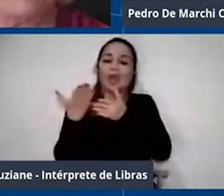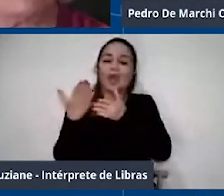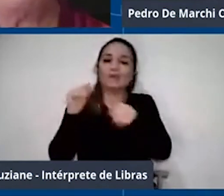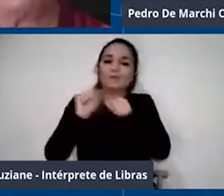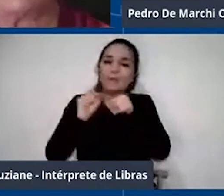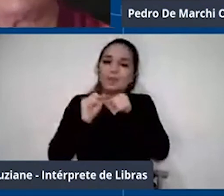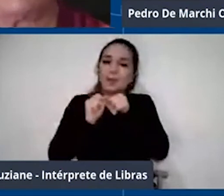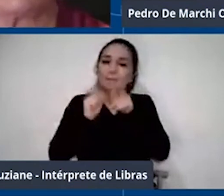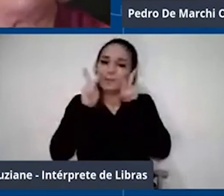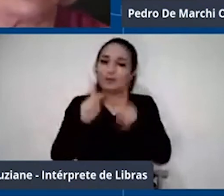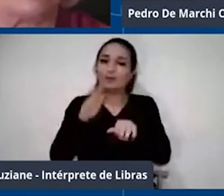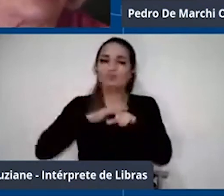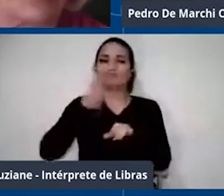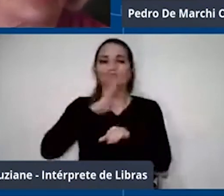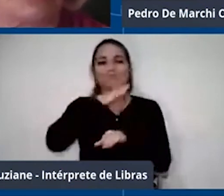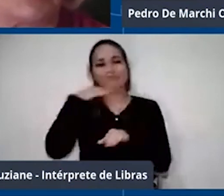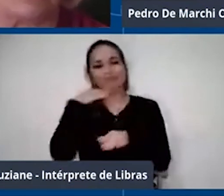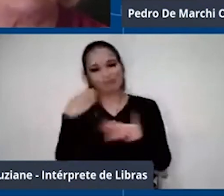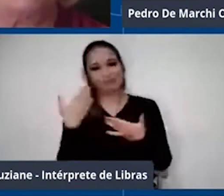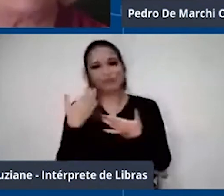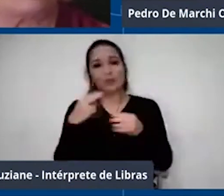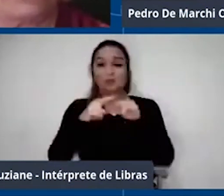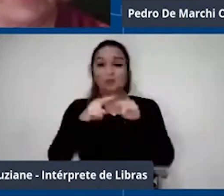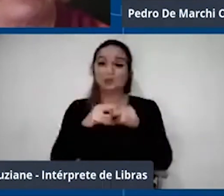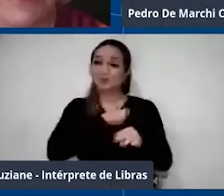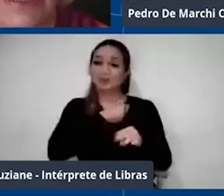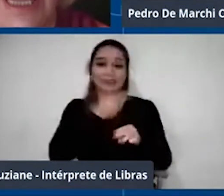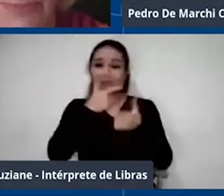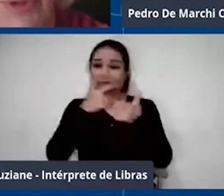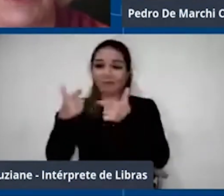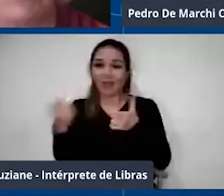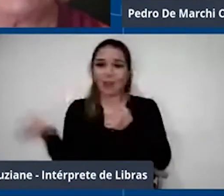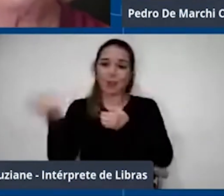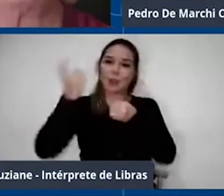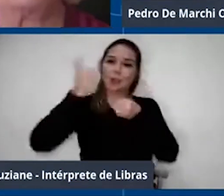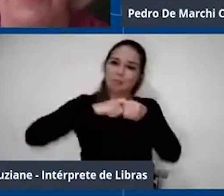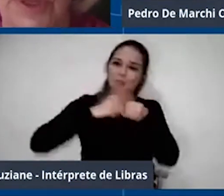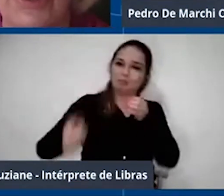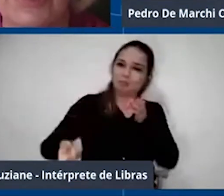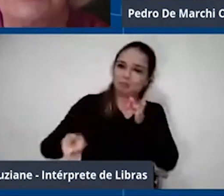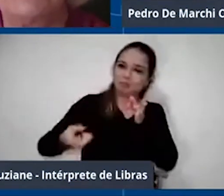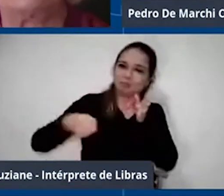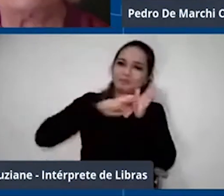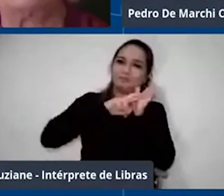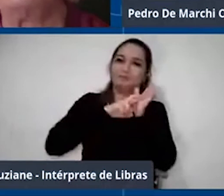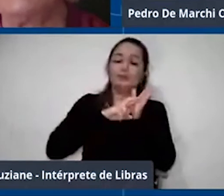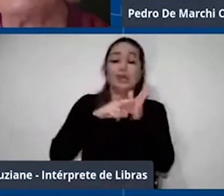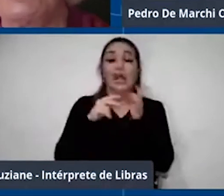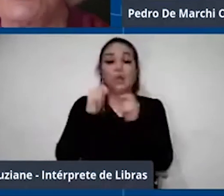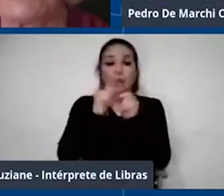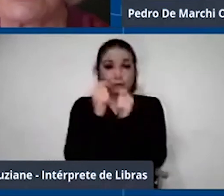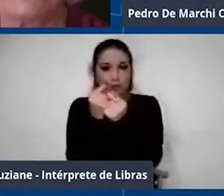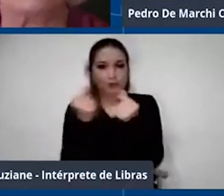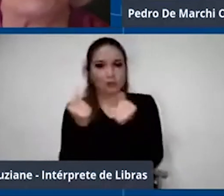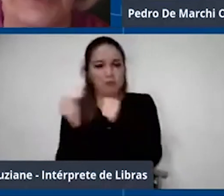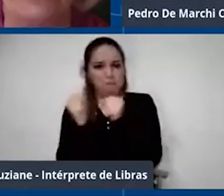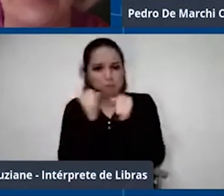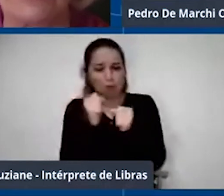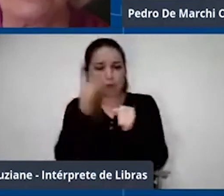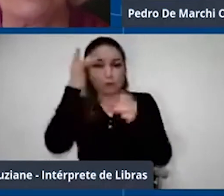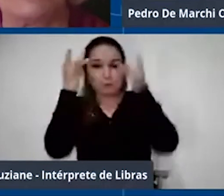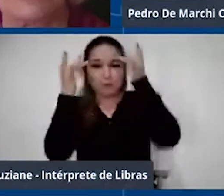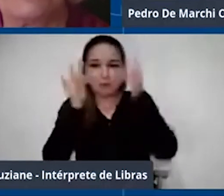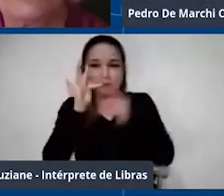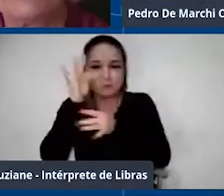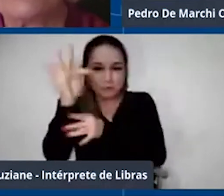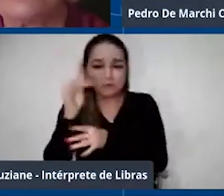vamos levar, porque as vidas você não recupera. Economia, você tem problemas, mas você pode, amanhã ou depois, superar